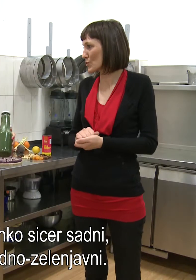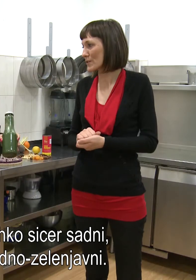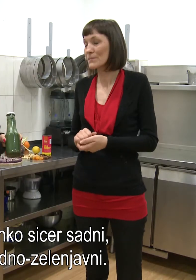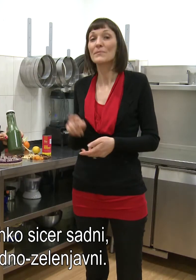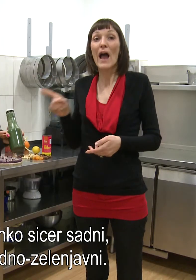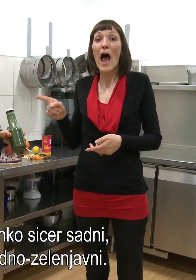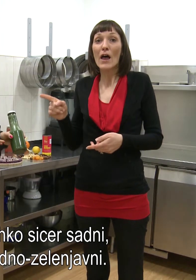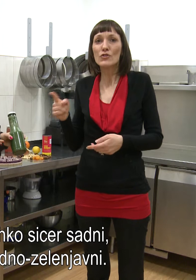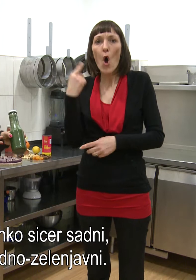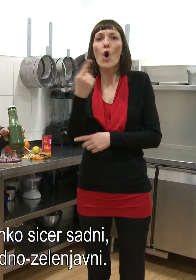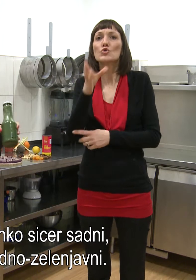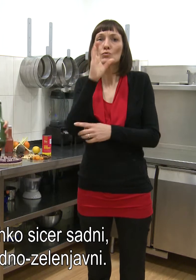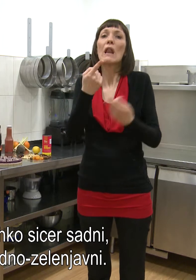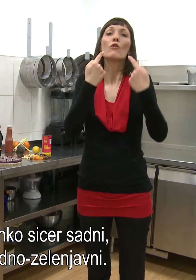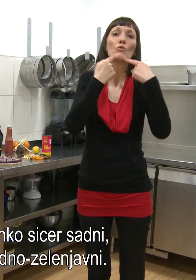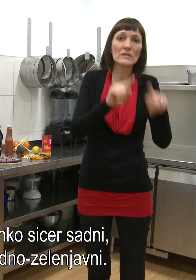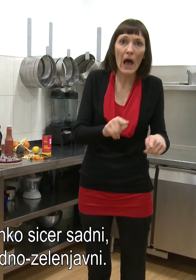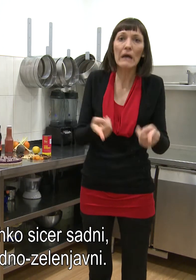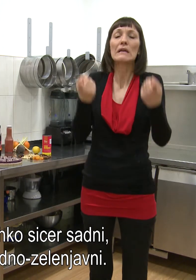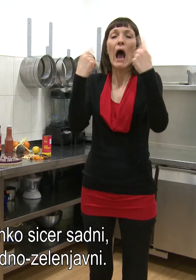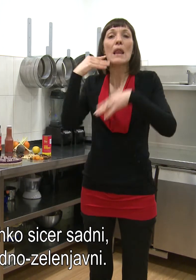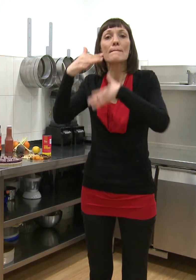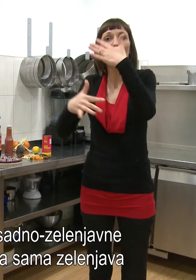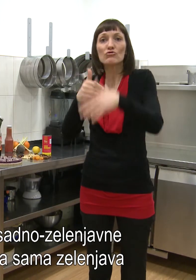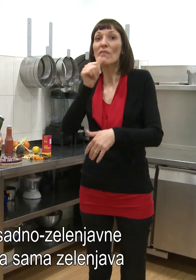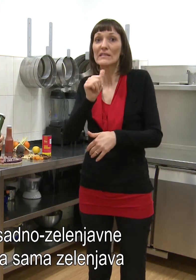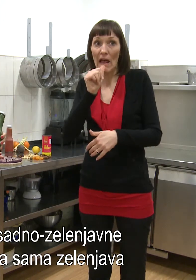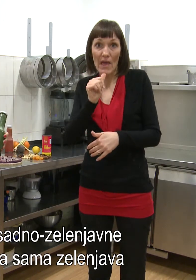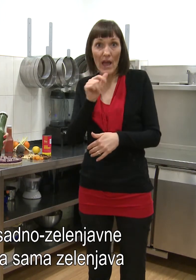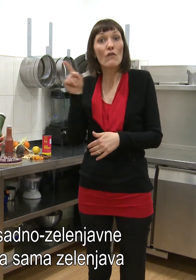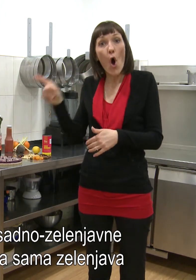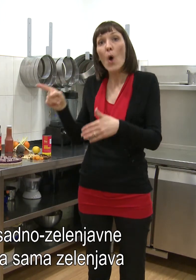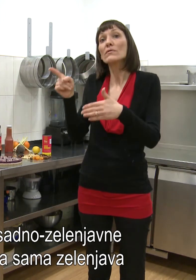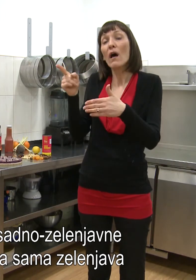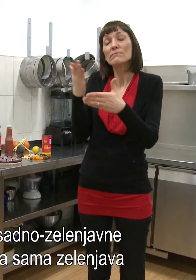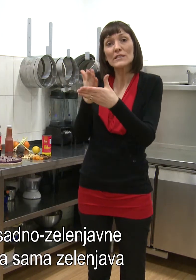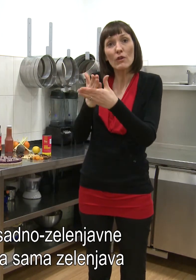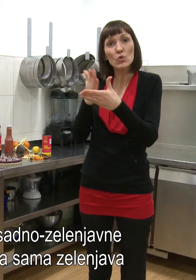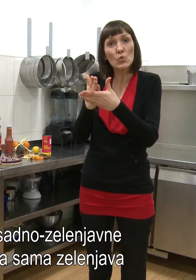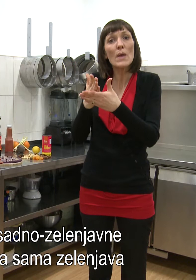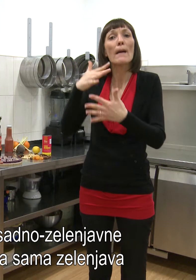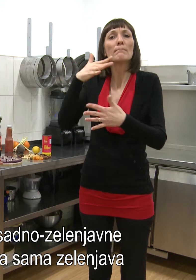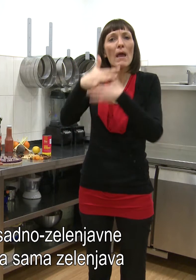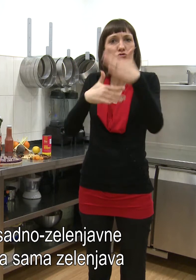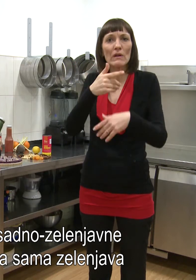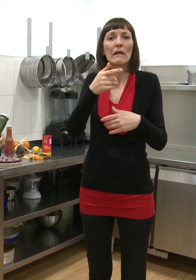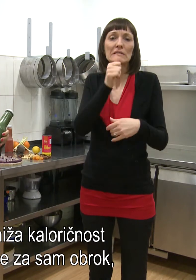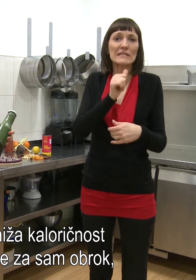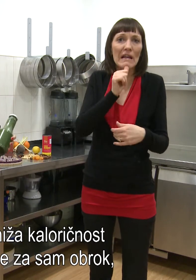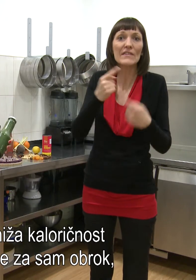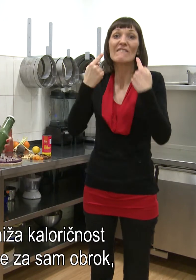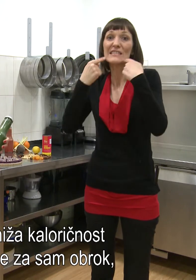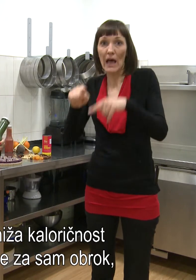Smutiji so lahko sicer sadni, lahko so sadno-zelenjavni. Mi priporočamo sadno-zelenjavne smutije, ker sama zelenjava ima